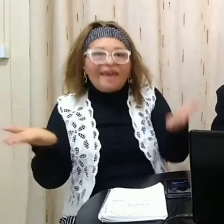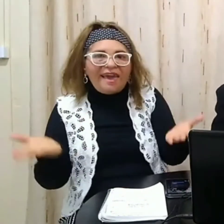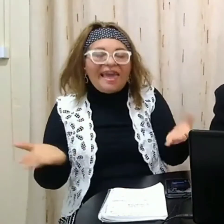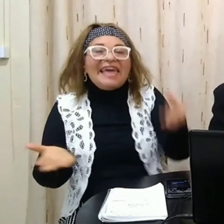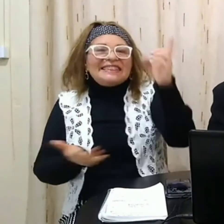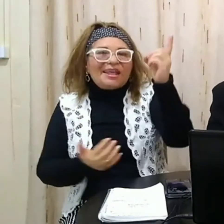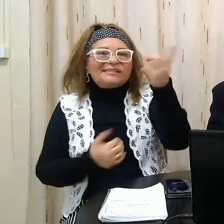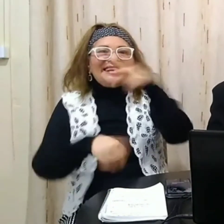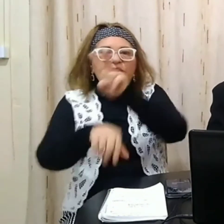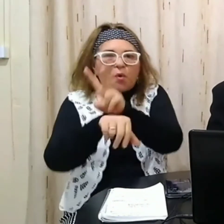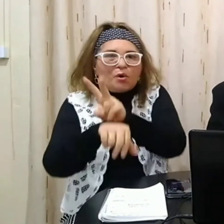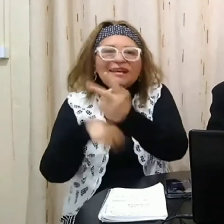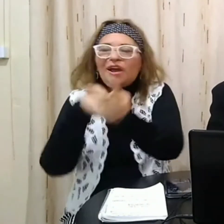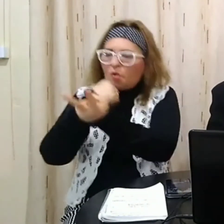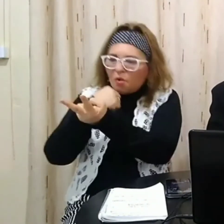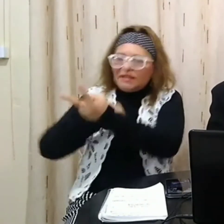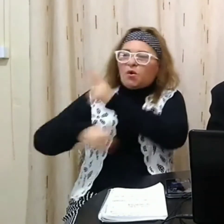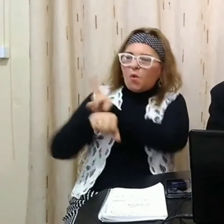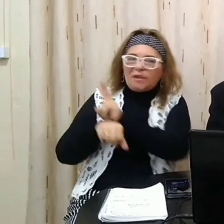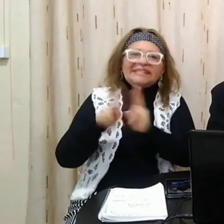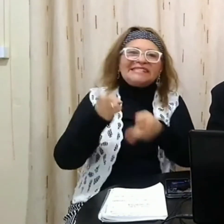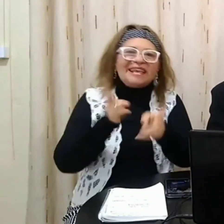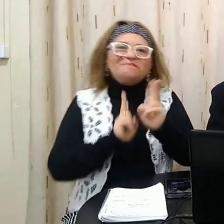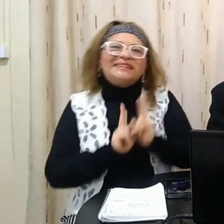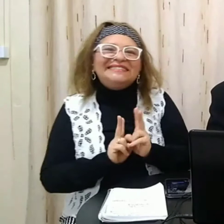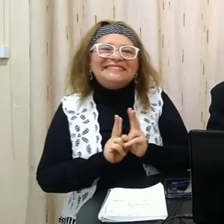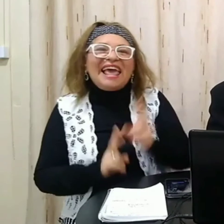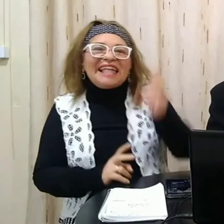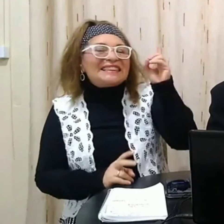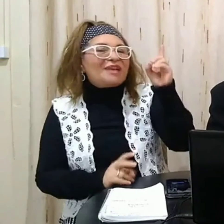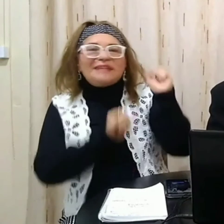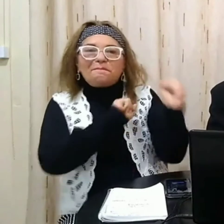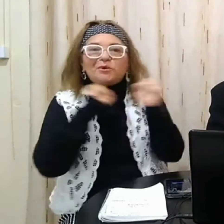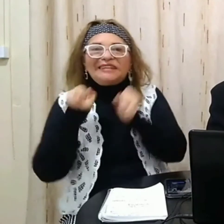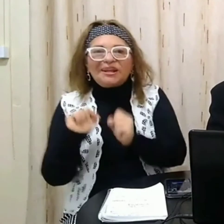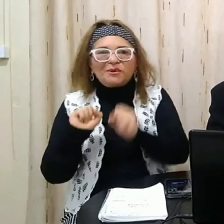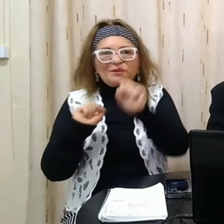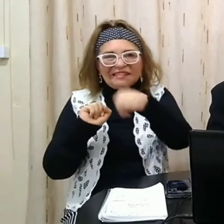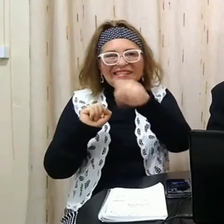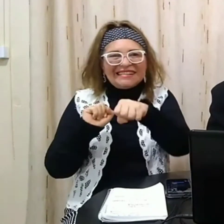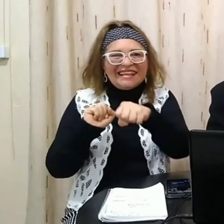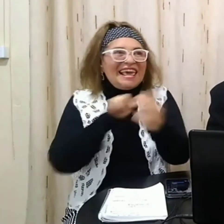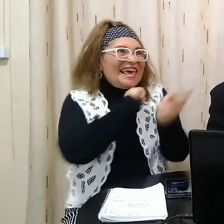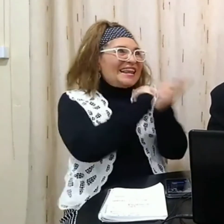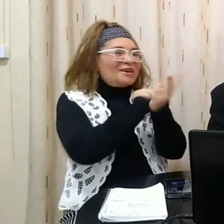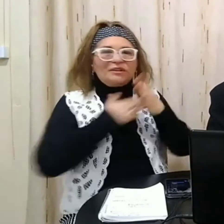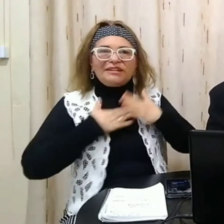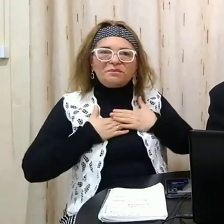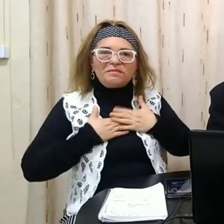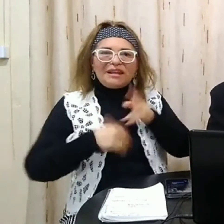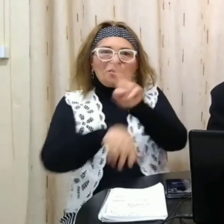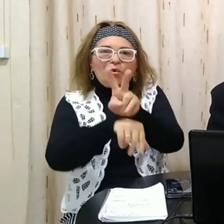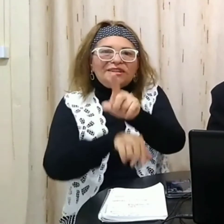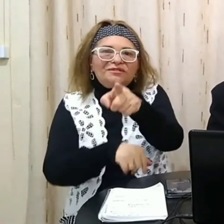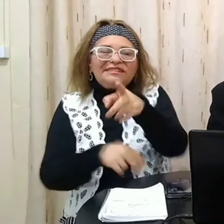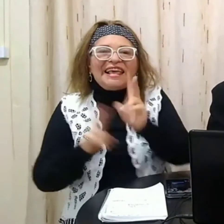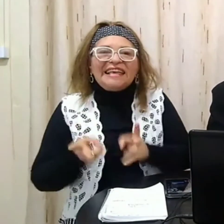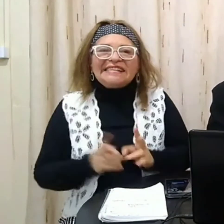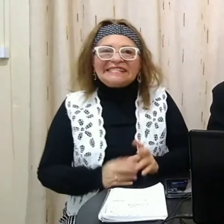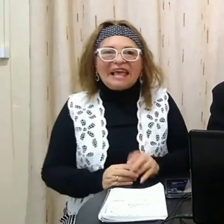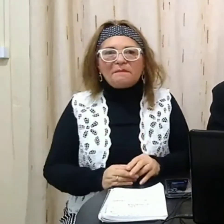proteger e guardar a nós. Claro que não, ele pode, ele tem poder para fazer isto sem que a gente